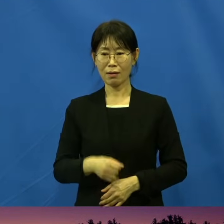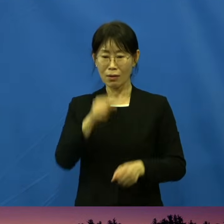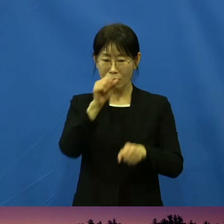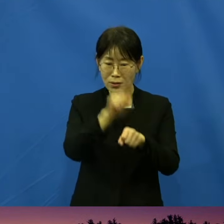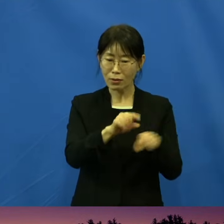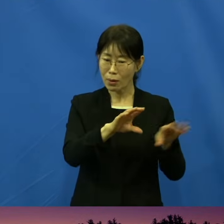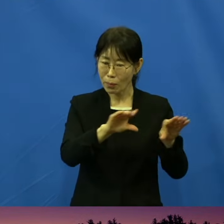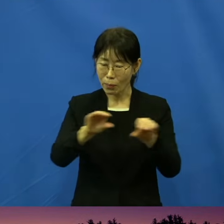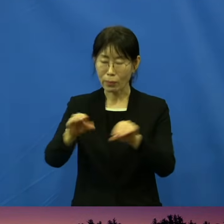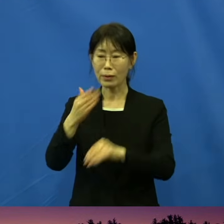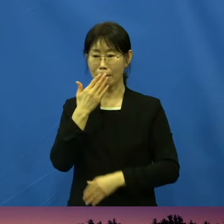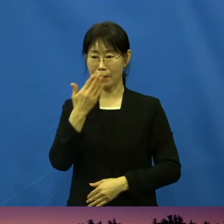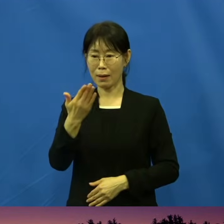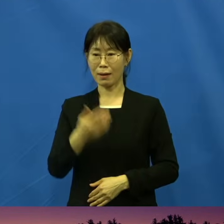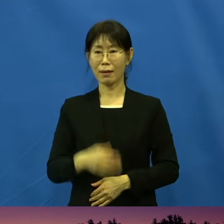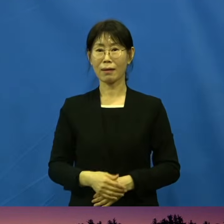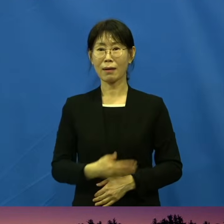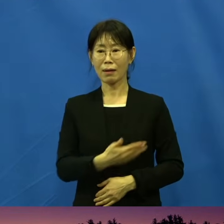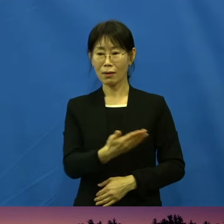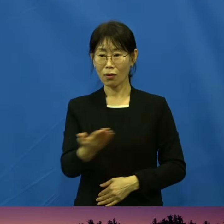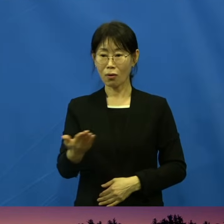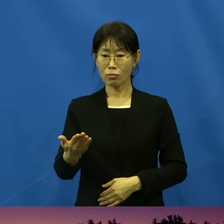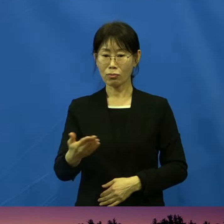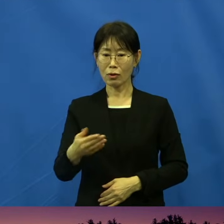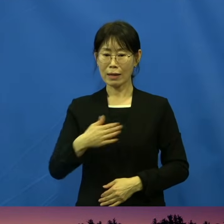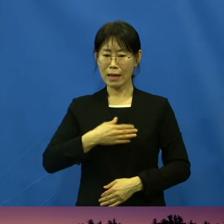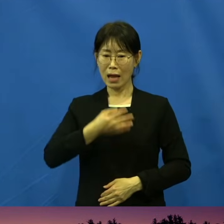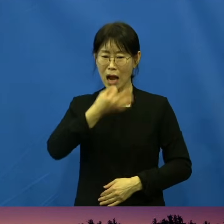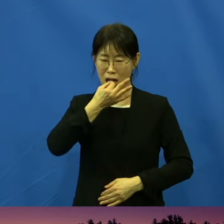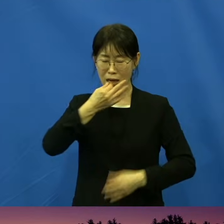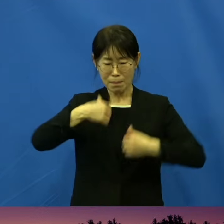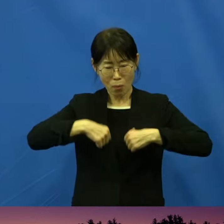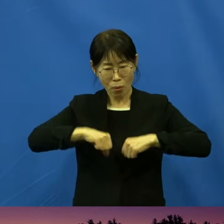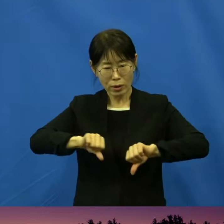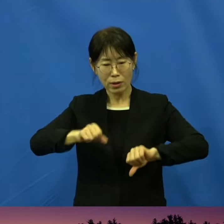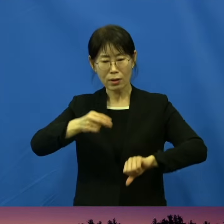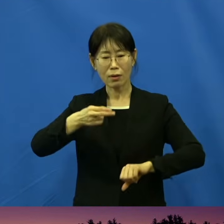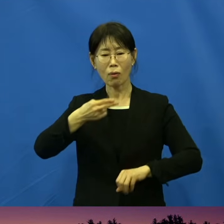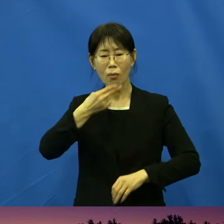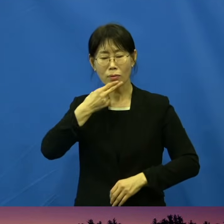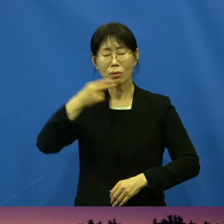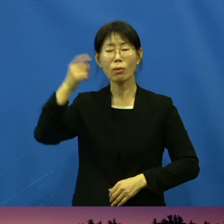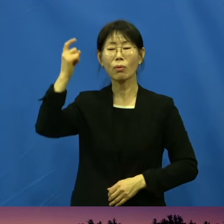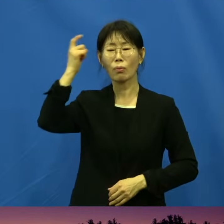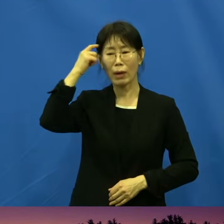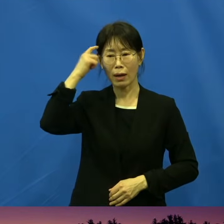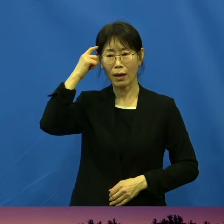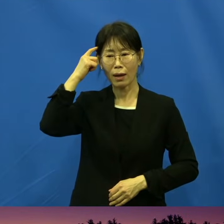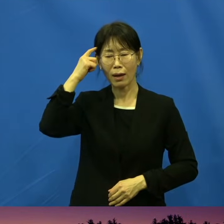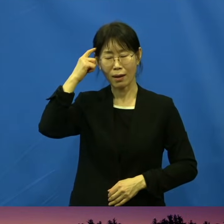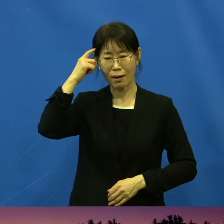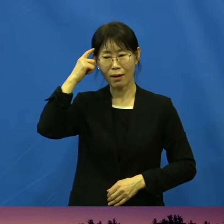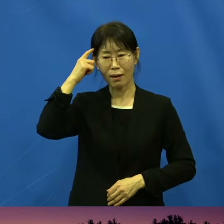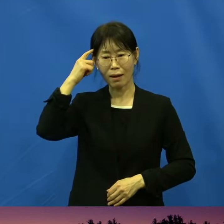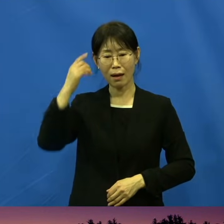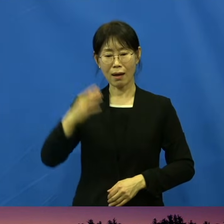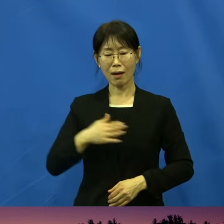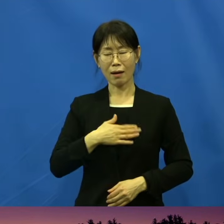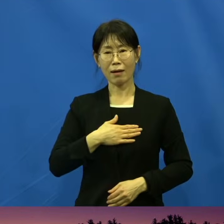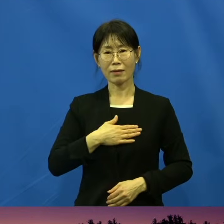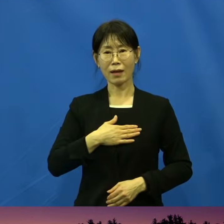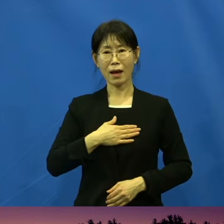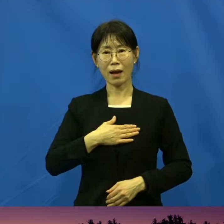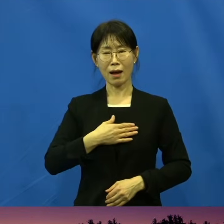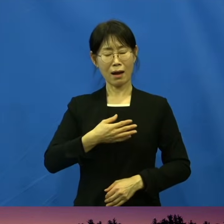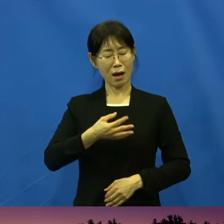왜 죽으려고 하지 않습니까? 두려움이 있는 거죠. 내가 죽으면 끝나는 게 아닌가?